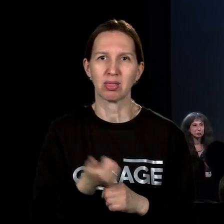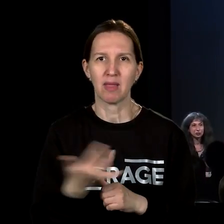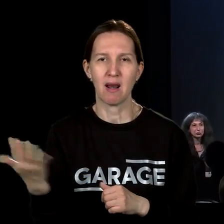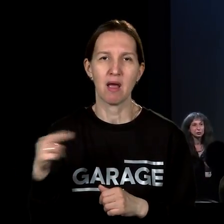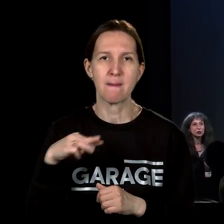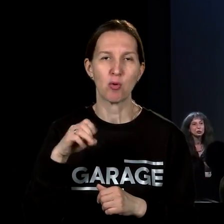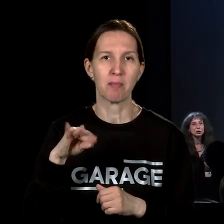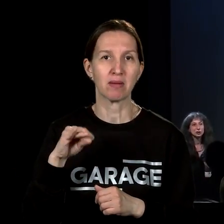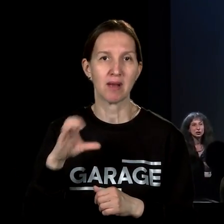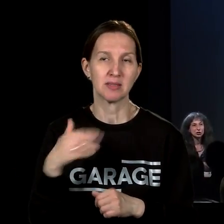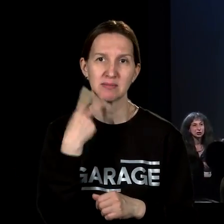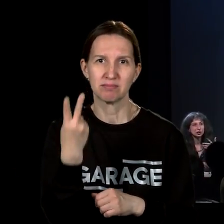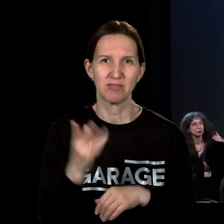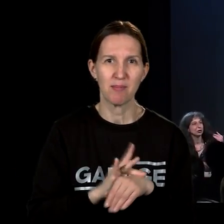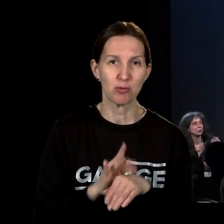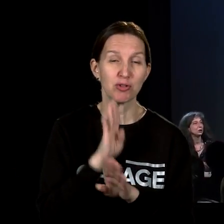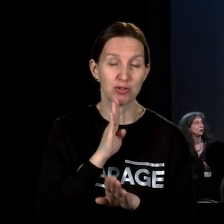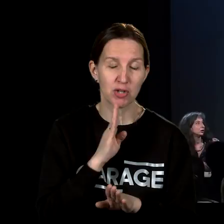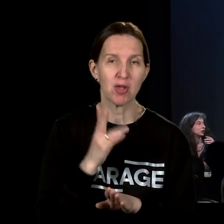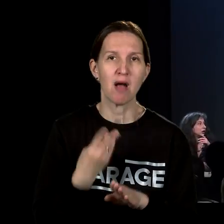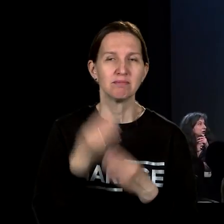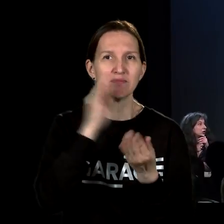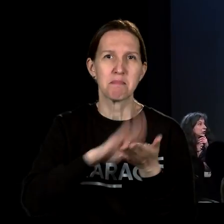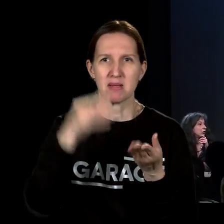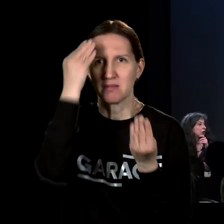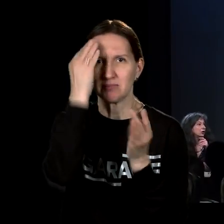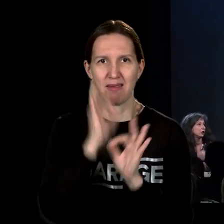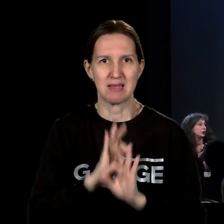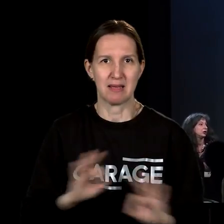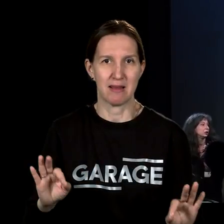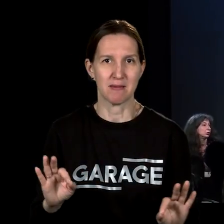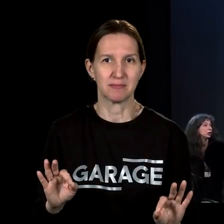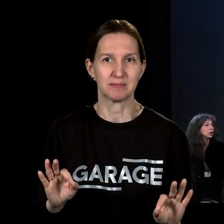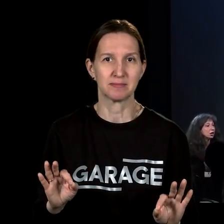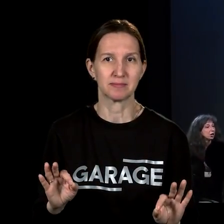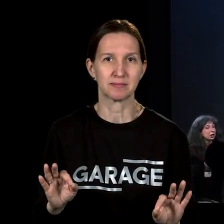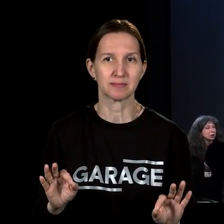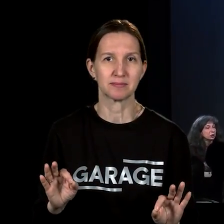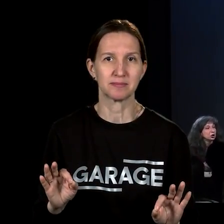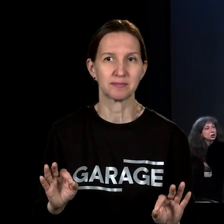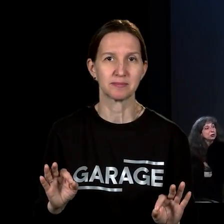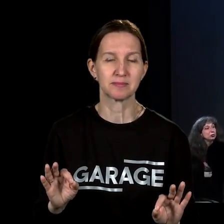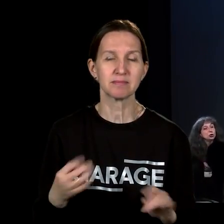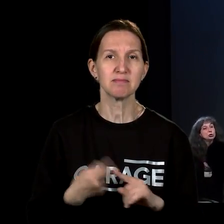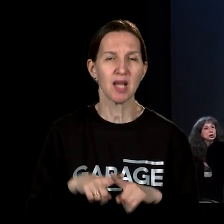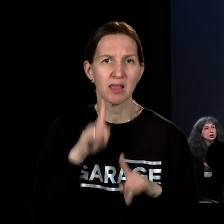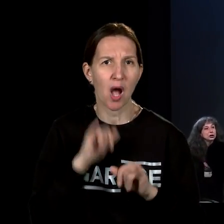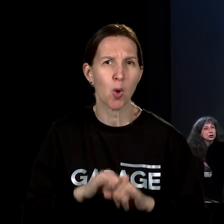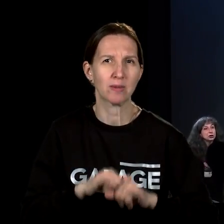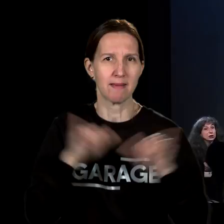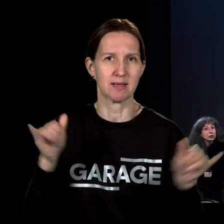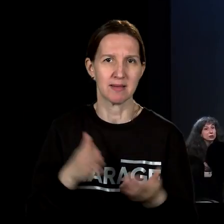уже не столь идилличны, как они могли быть. И это гротеск, гротескный стиль, который сближает Фуджиту